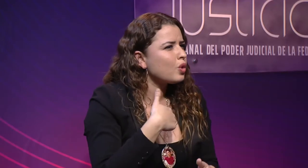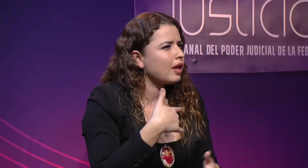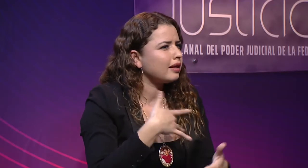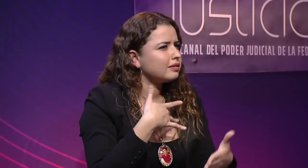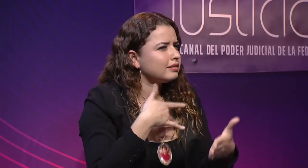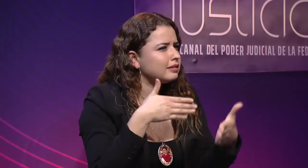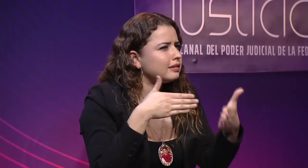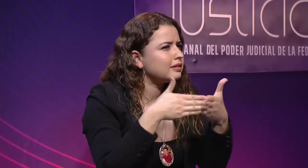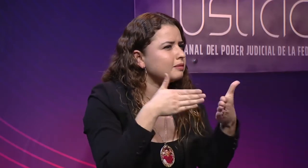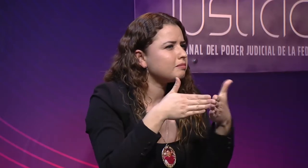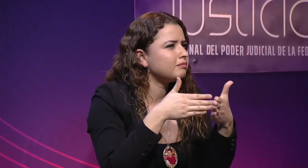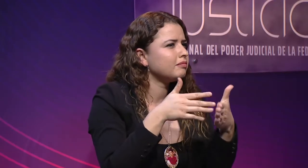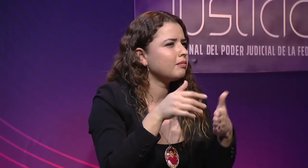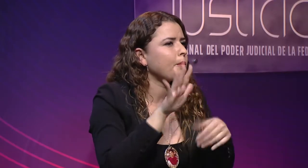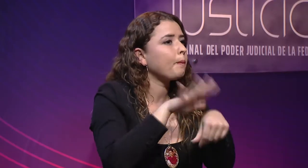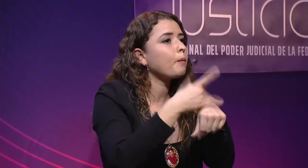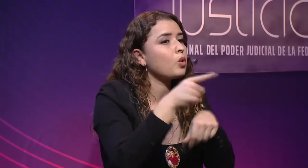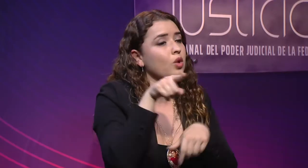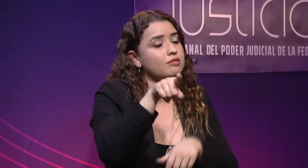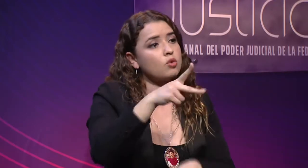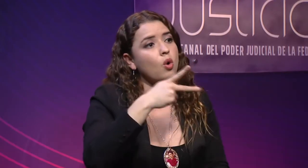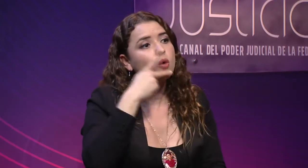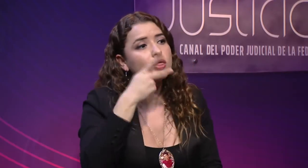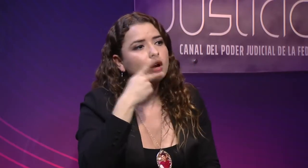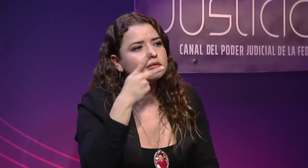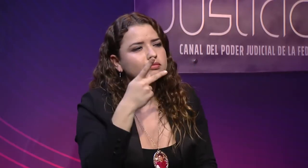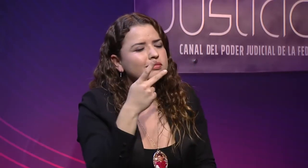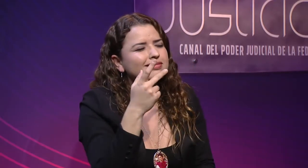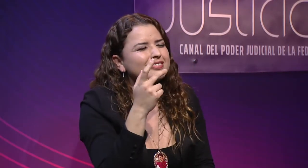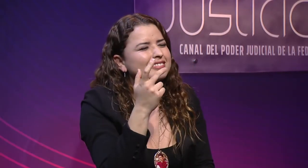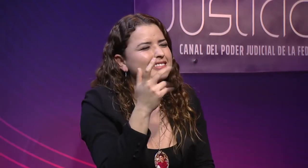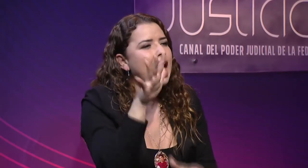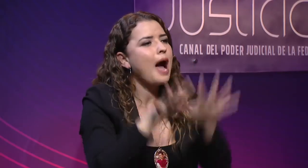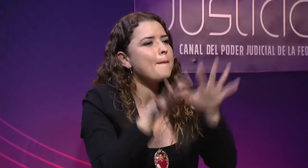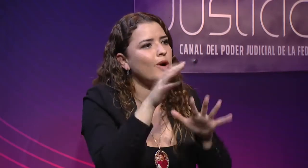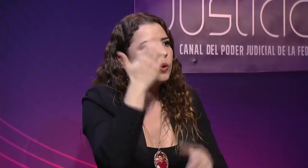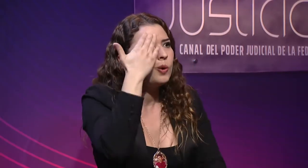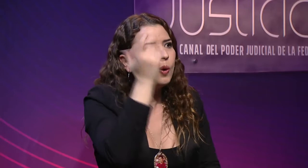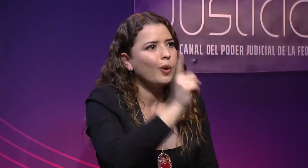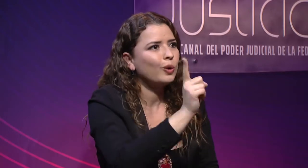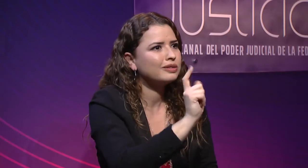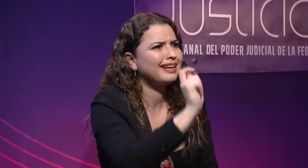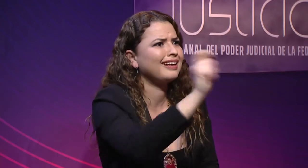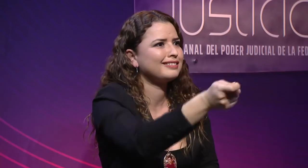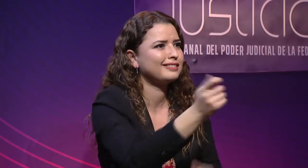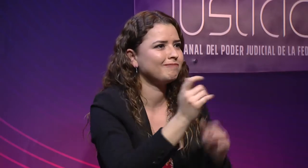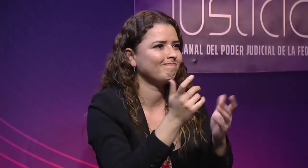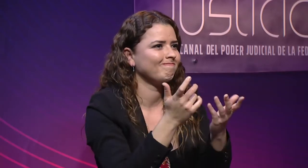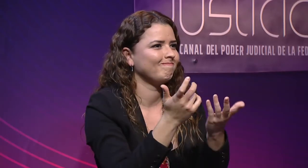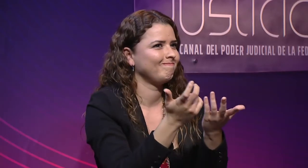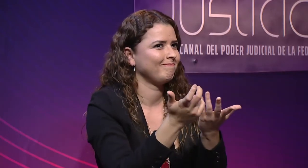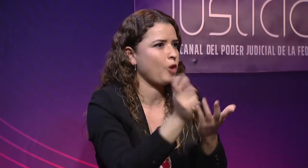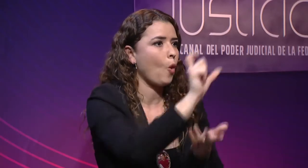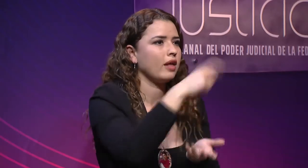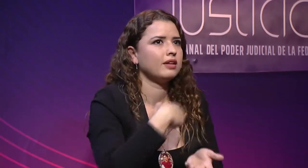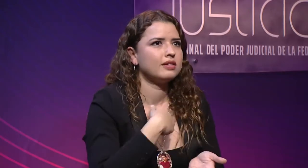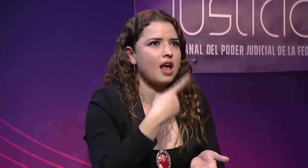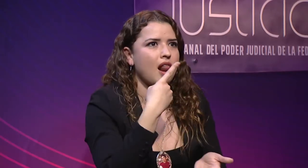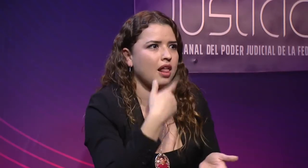eso, pero lo que yo sí siento como limitante es cuando los oyentes de pronto no conocen, no